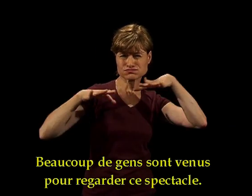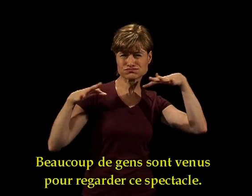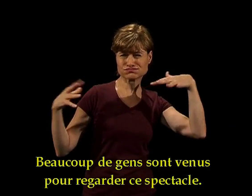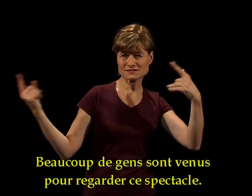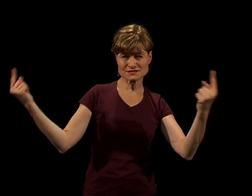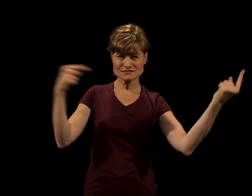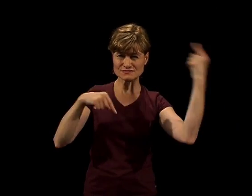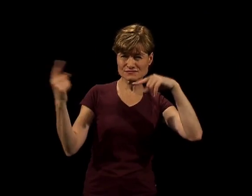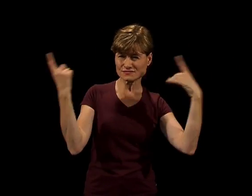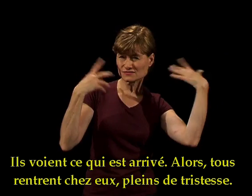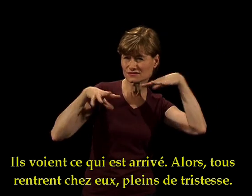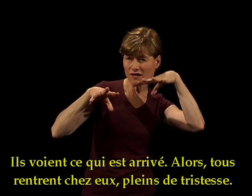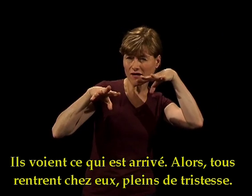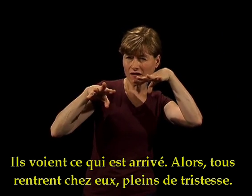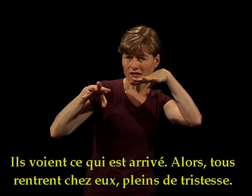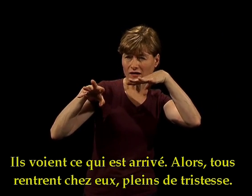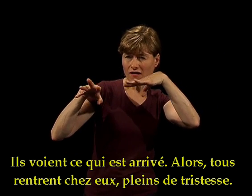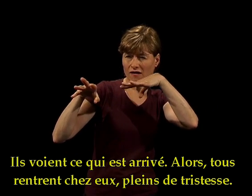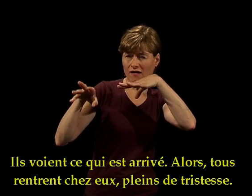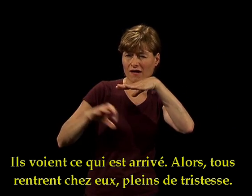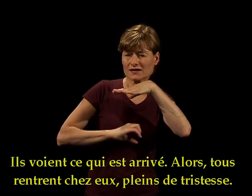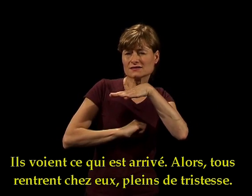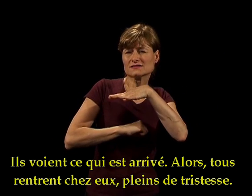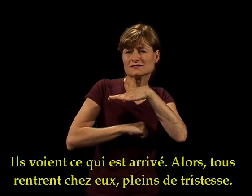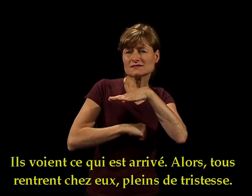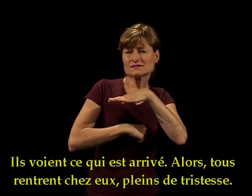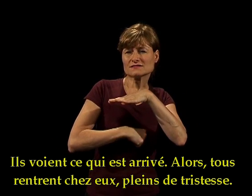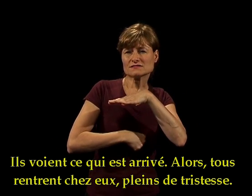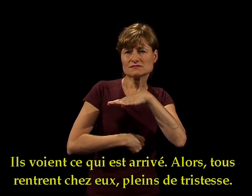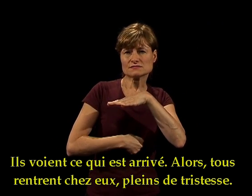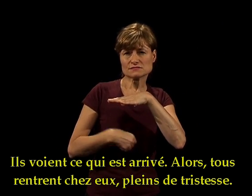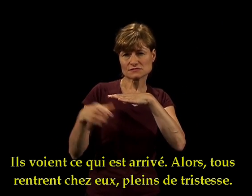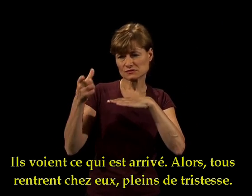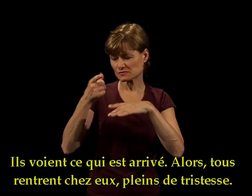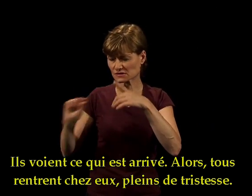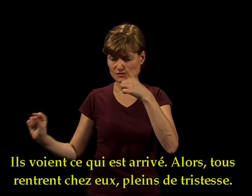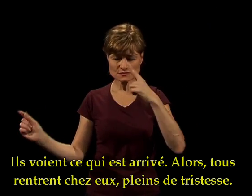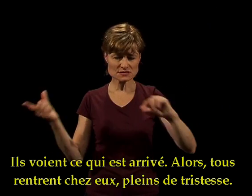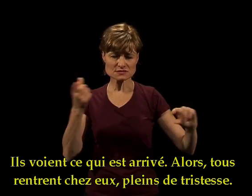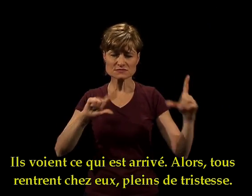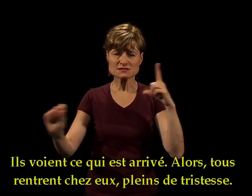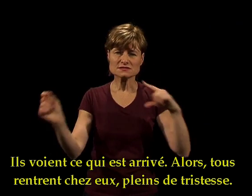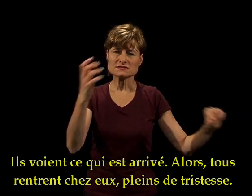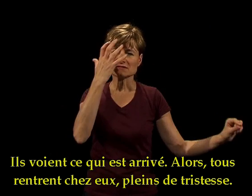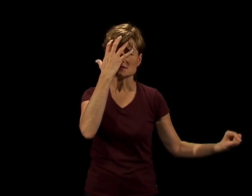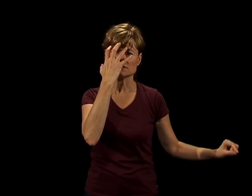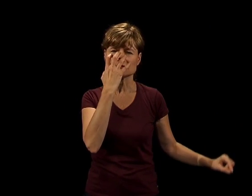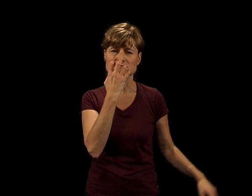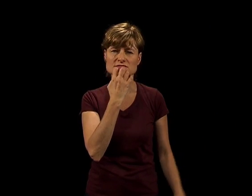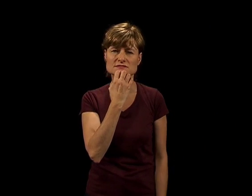Beaucoup de gens sont venus pour regarder ce spectacle. Ils voient ce qui est arrivé, alors tous rentrent chez eux, pleins de tristesse.